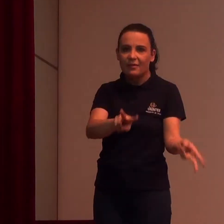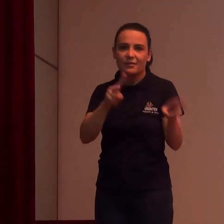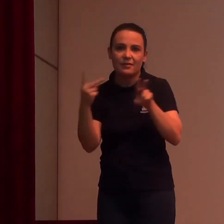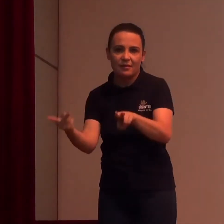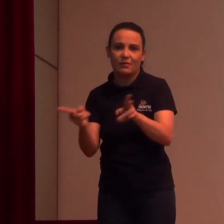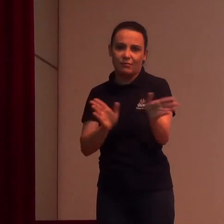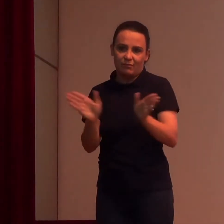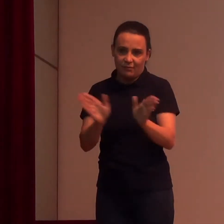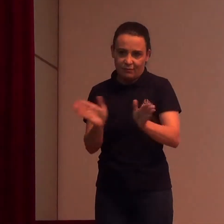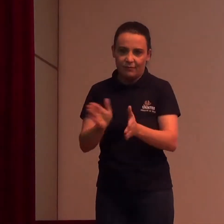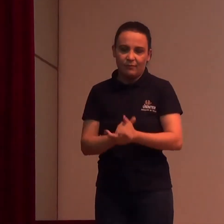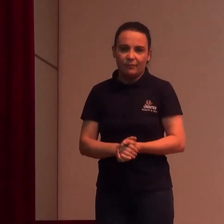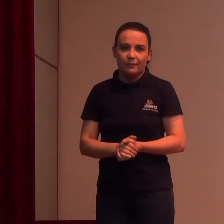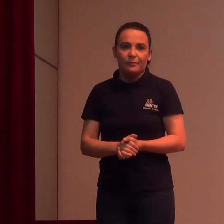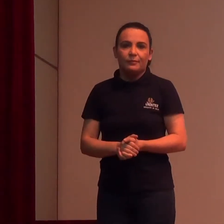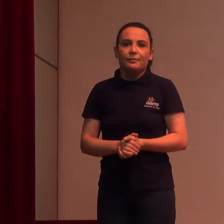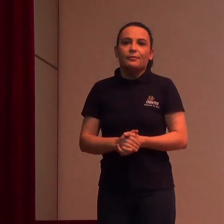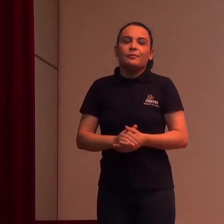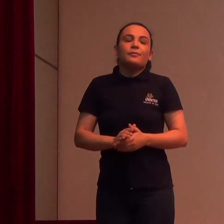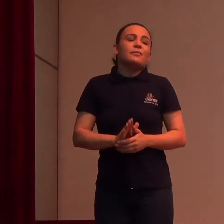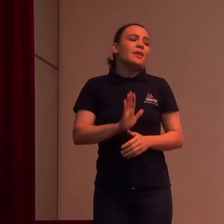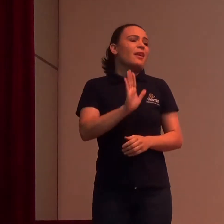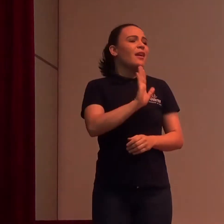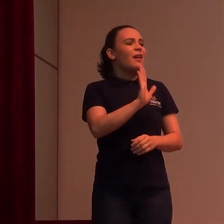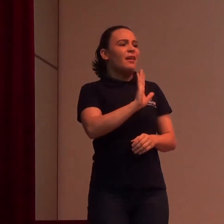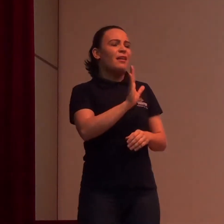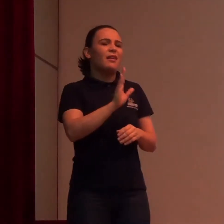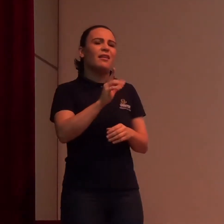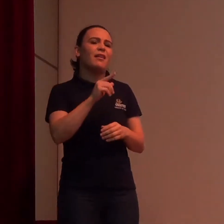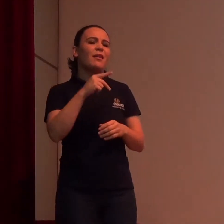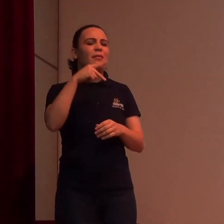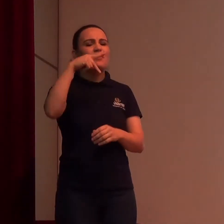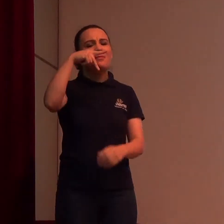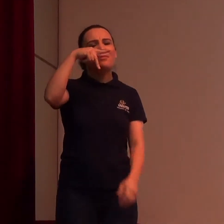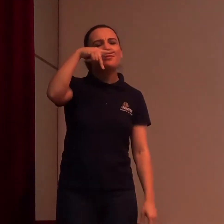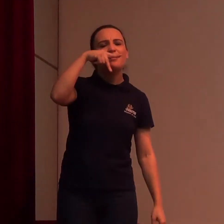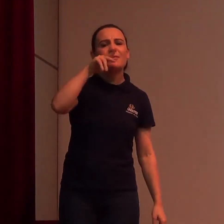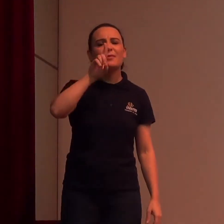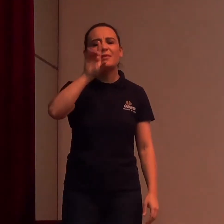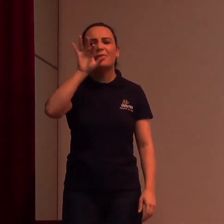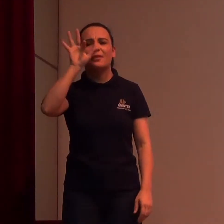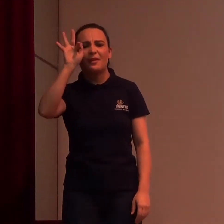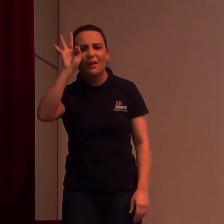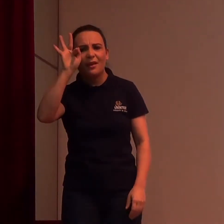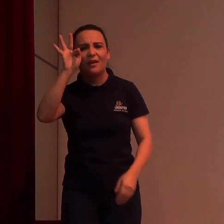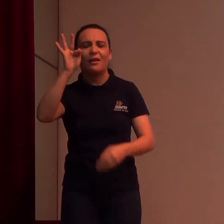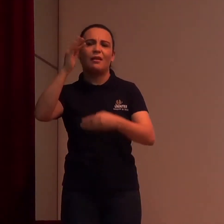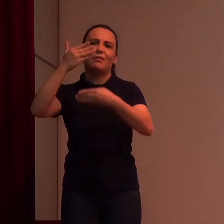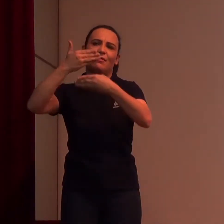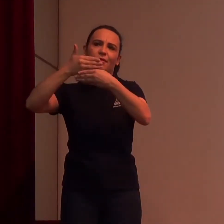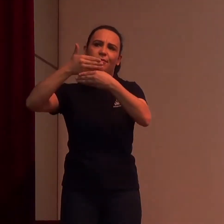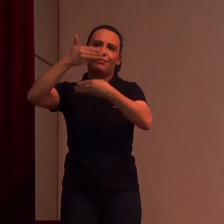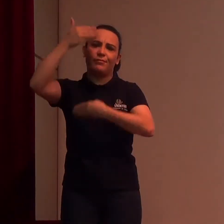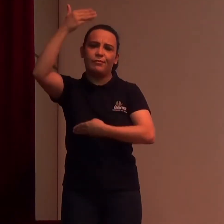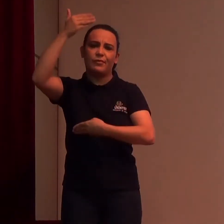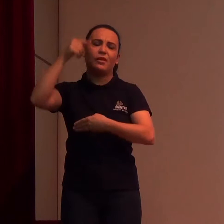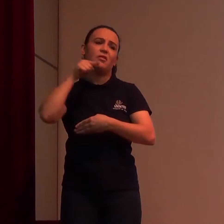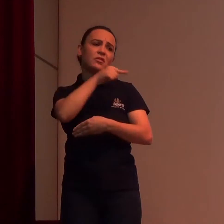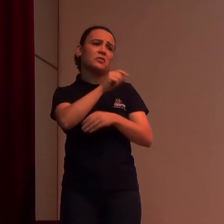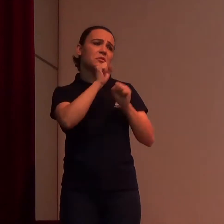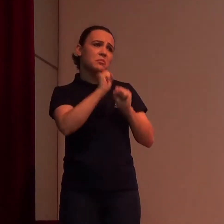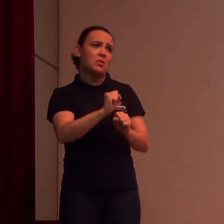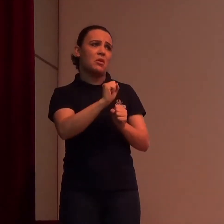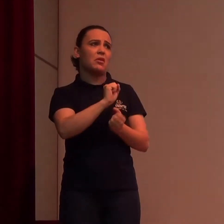a gente vai lá e eles falam: olha, eu não vou mandar o material porque é um PDF, né? Vocês podem reproduzir,